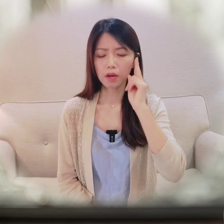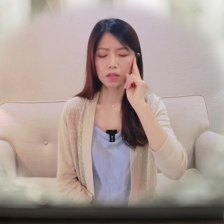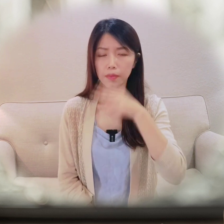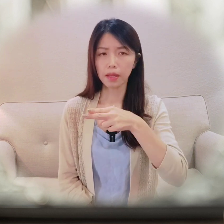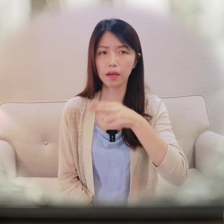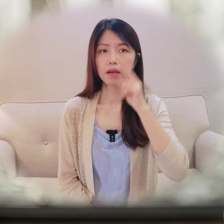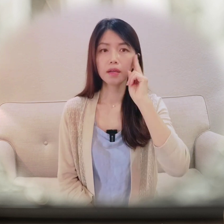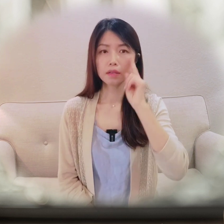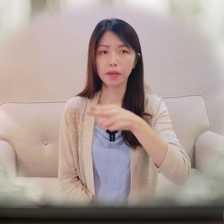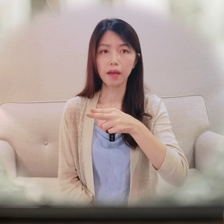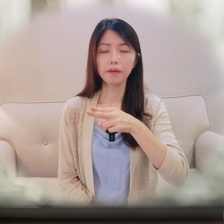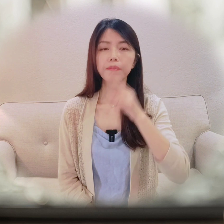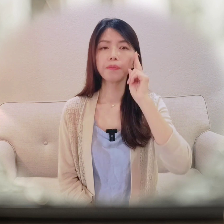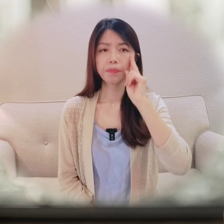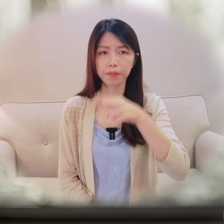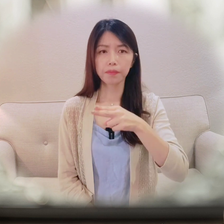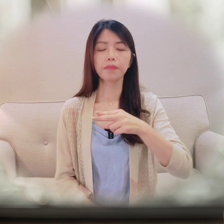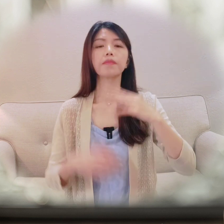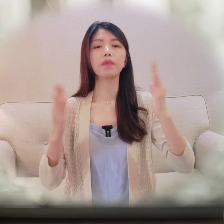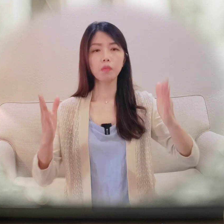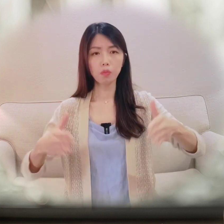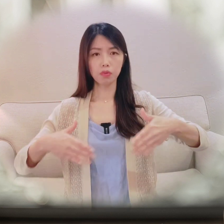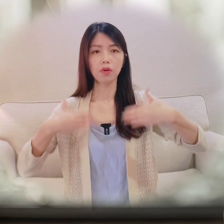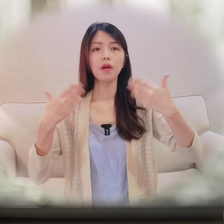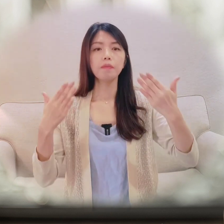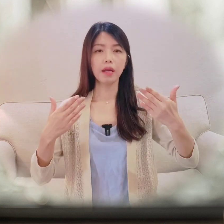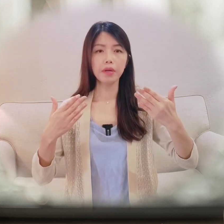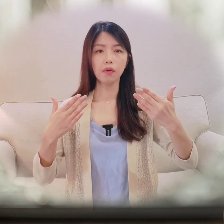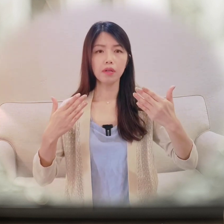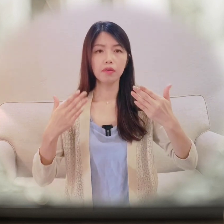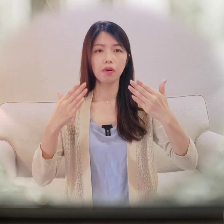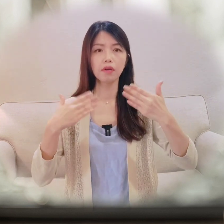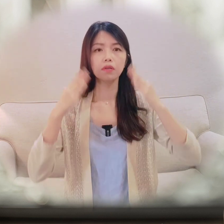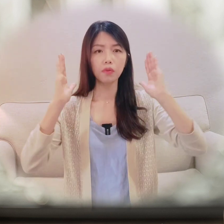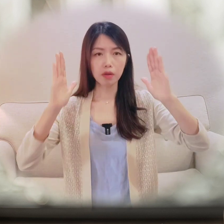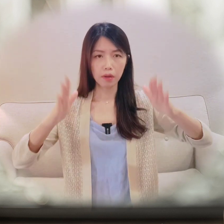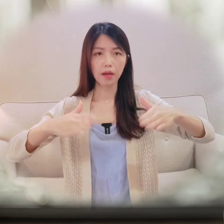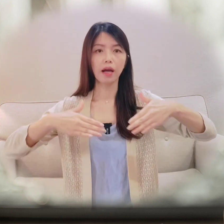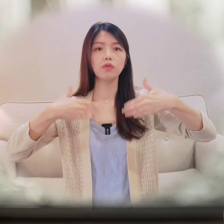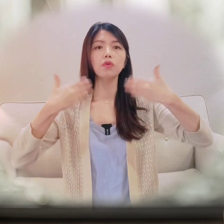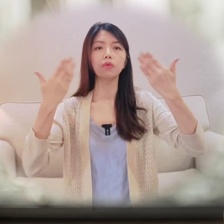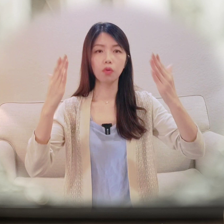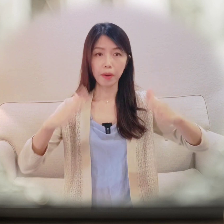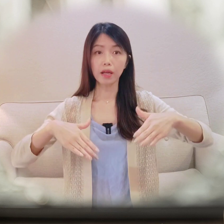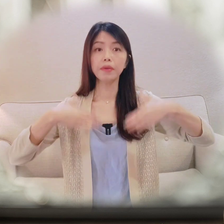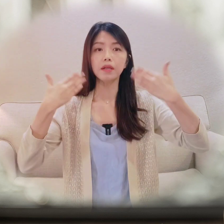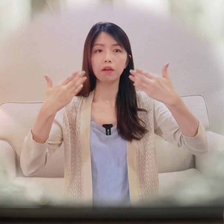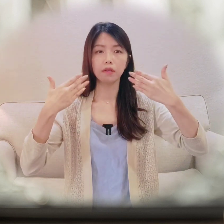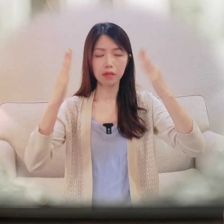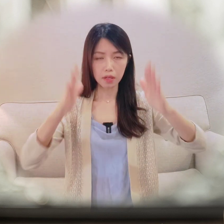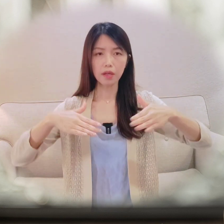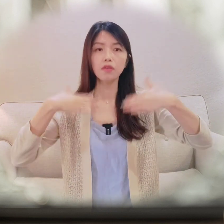돼요. 심하다. 폭풍. 바람이라고 한 대수어는 손을 이렇게 안쪽으로